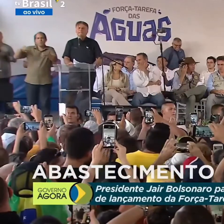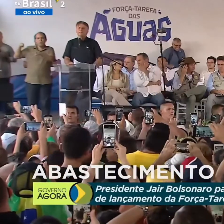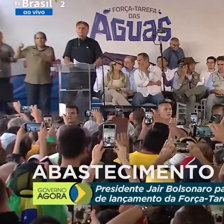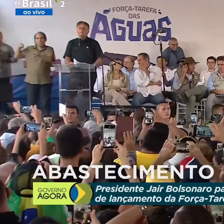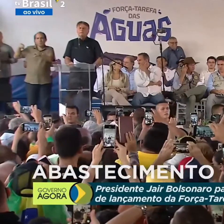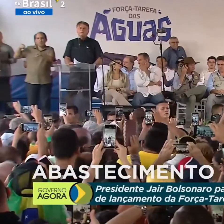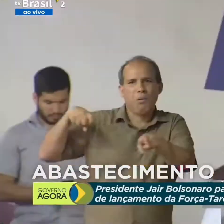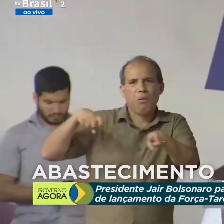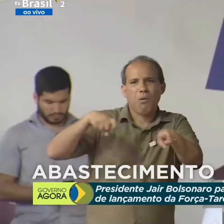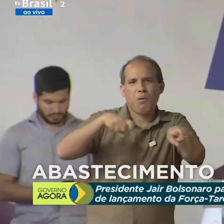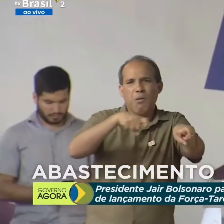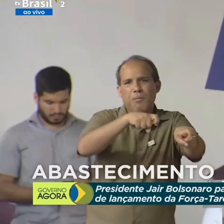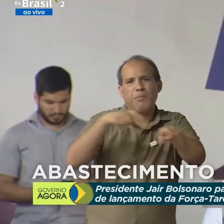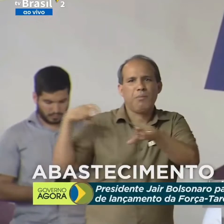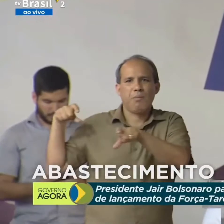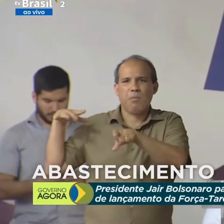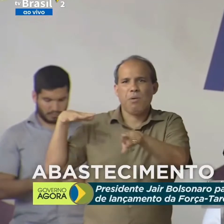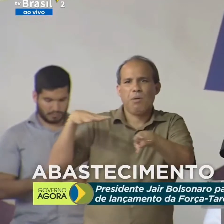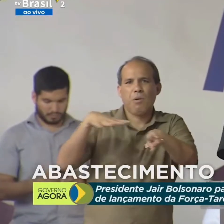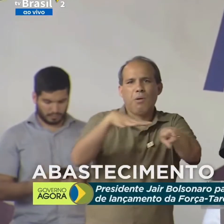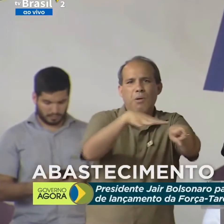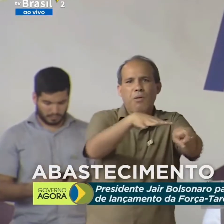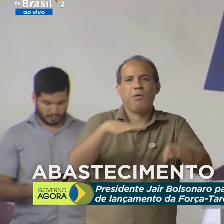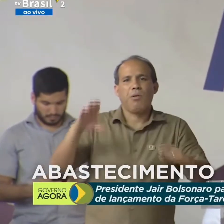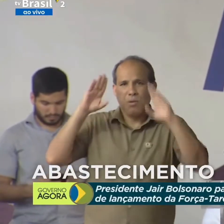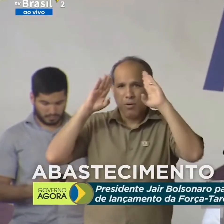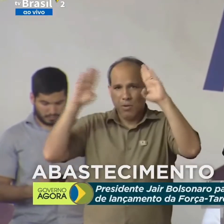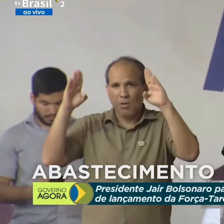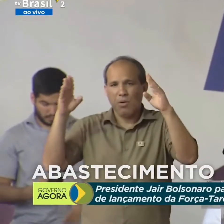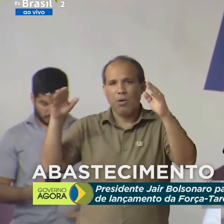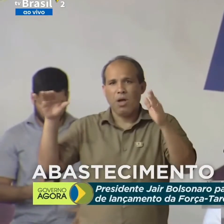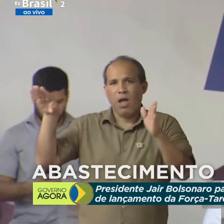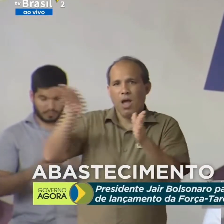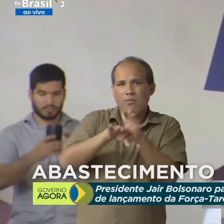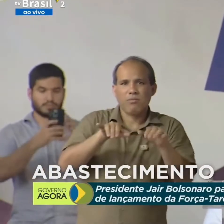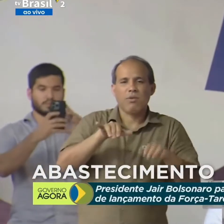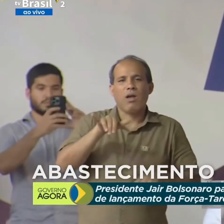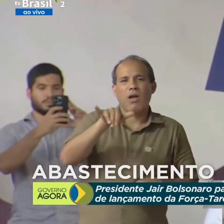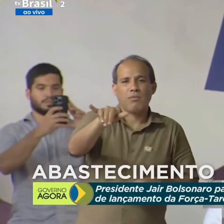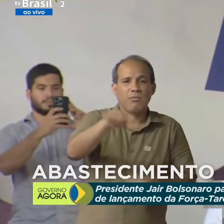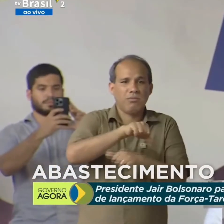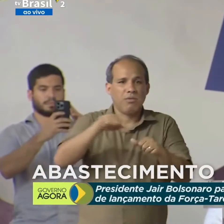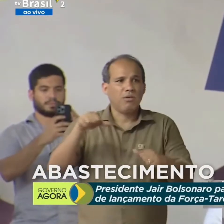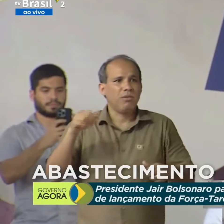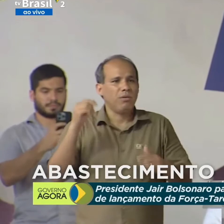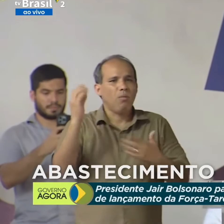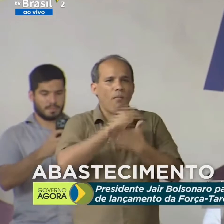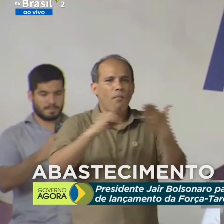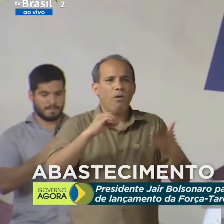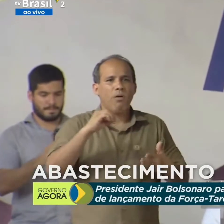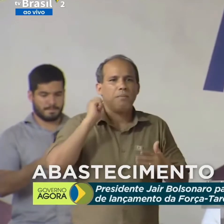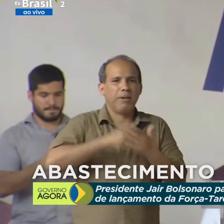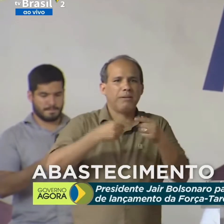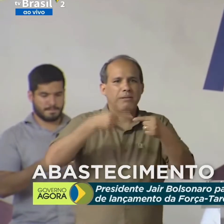até aqui, nós começamos a isentar pedágio para motos em todo o Brasil.